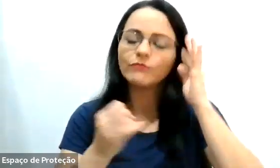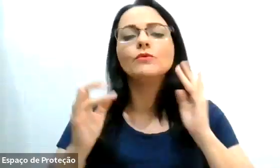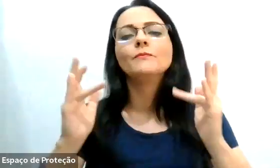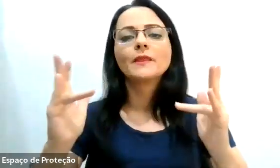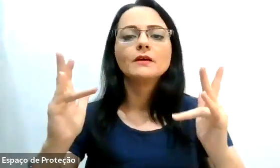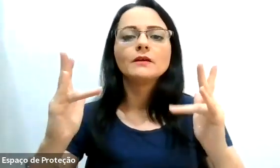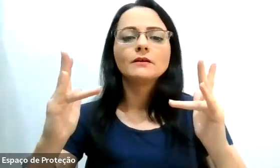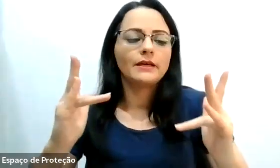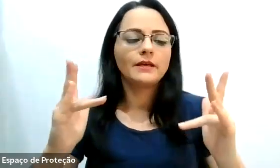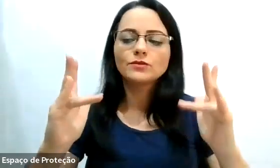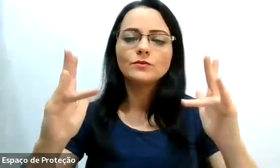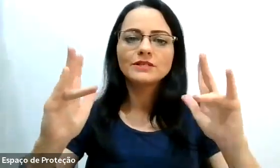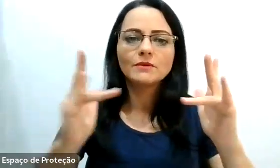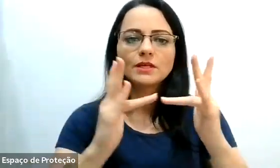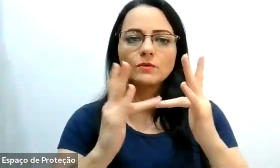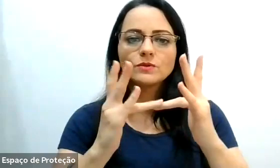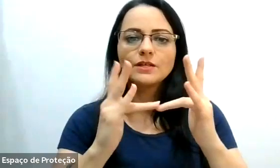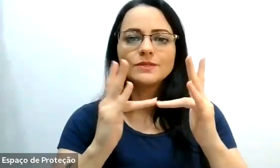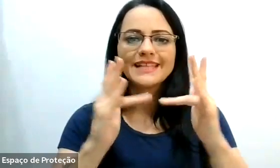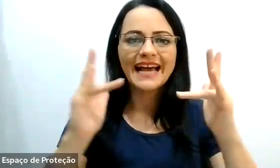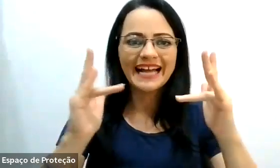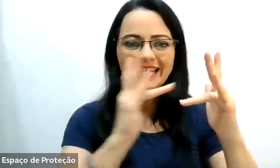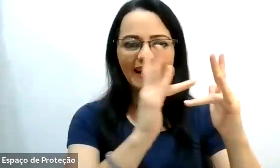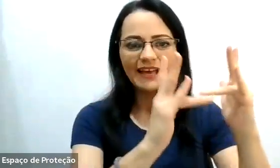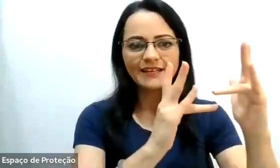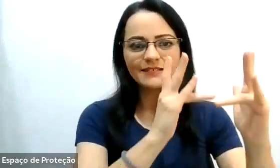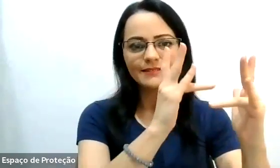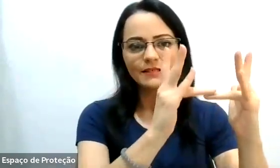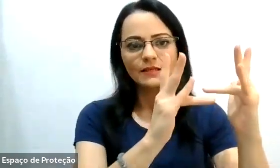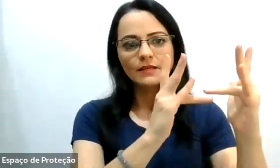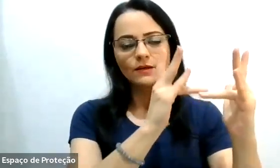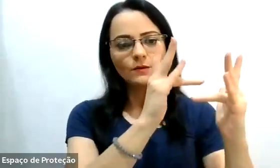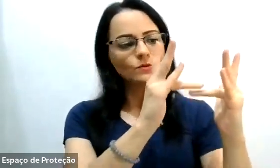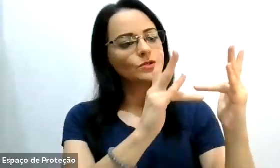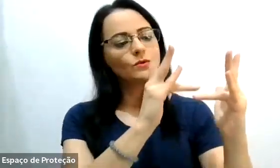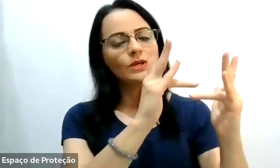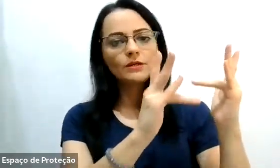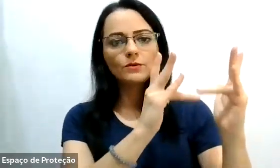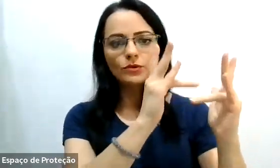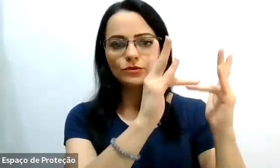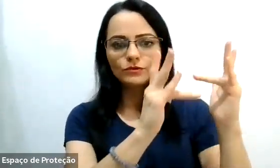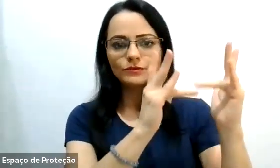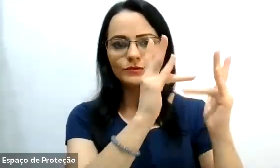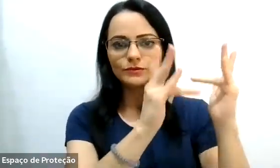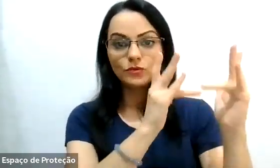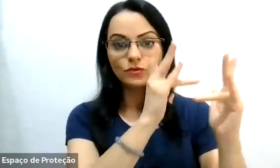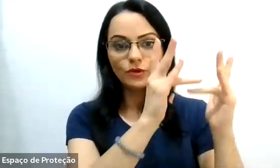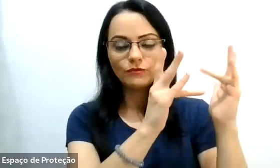noivo. As duas mãos aqui com os dedos anelares, um circula aqui no outro,